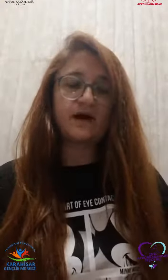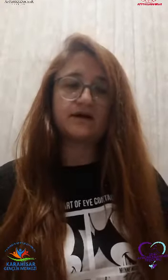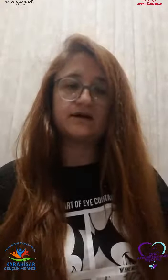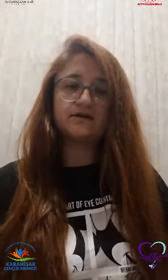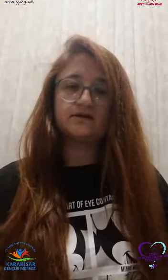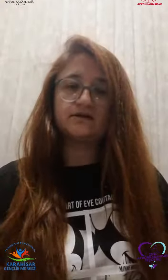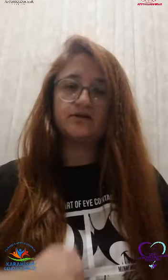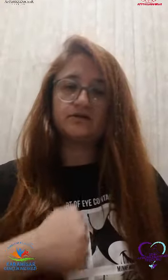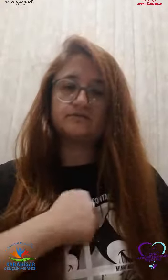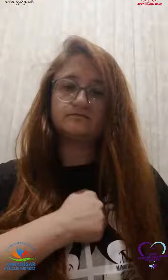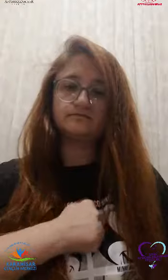Kızmak.